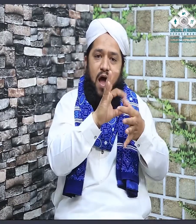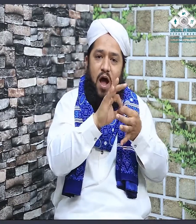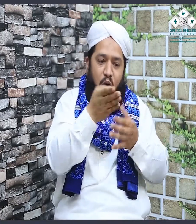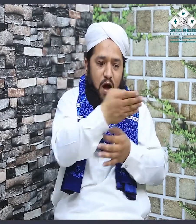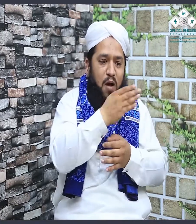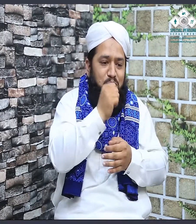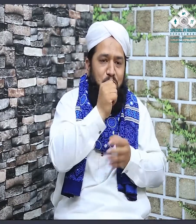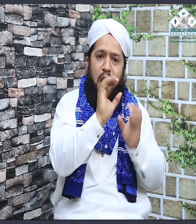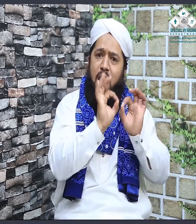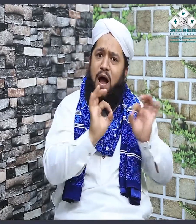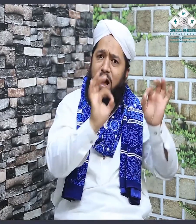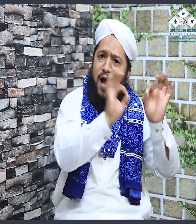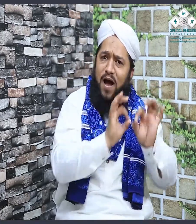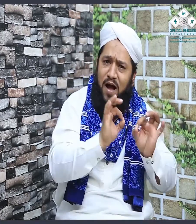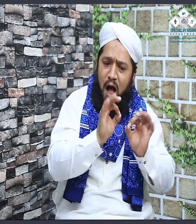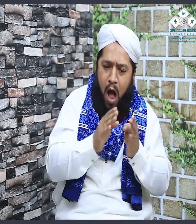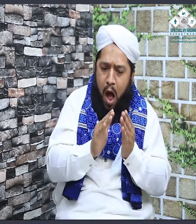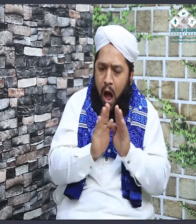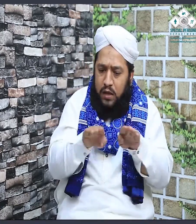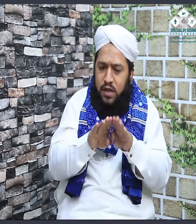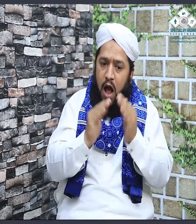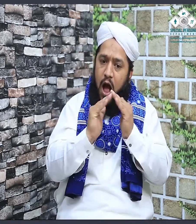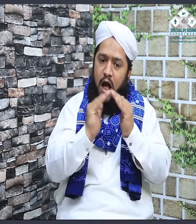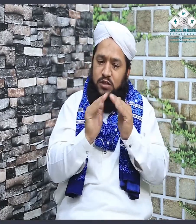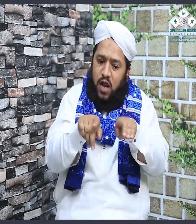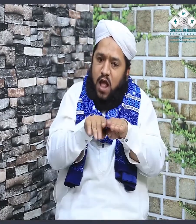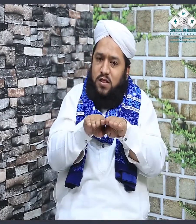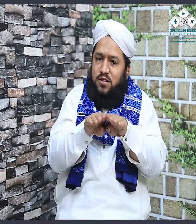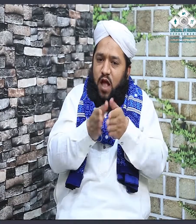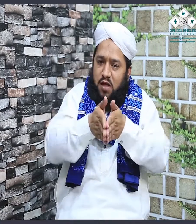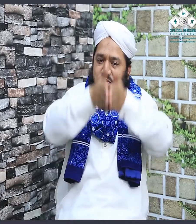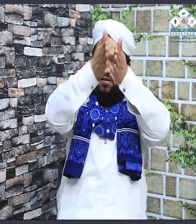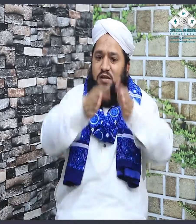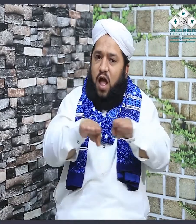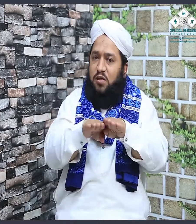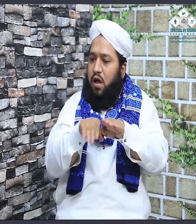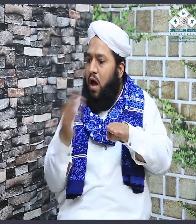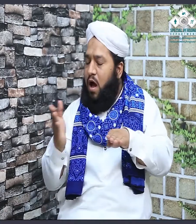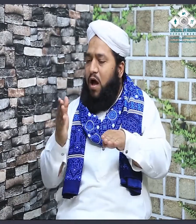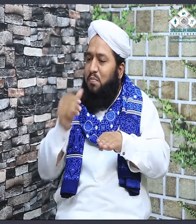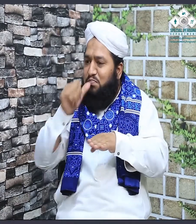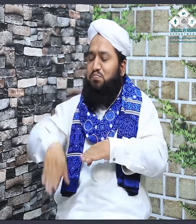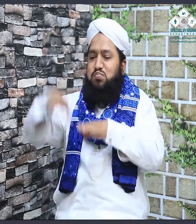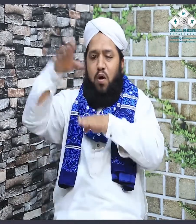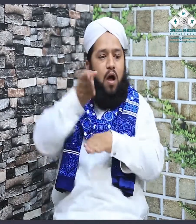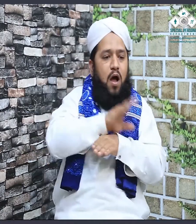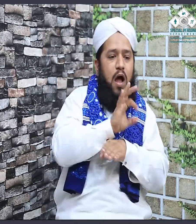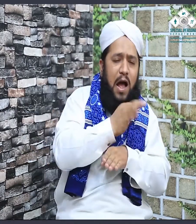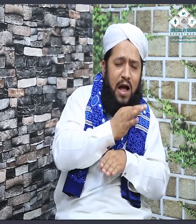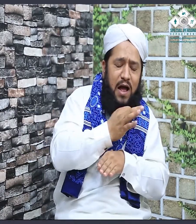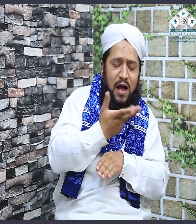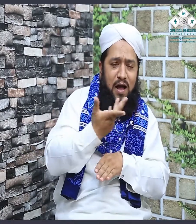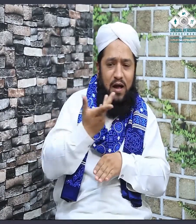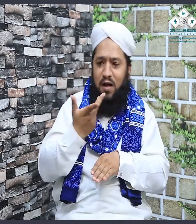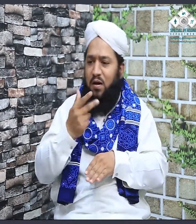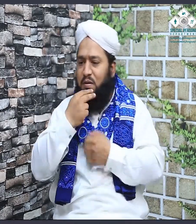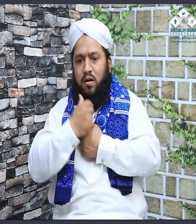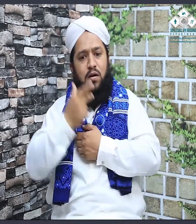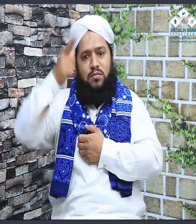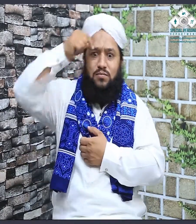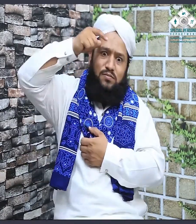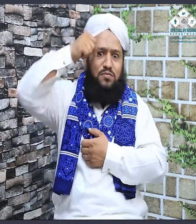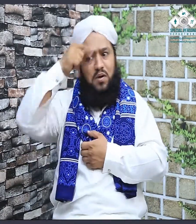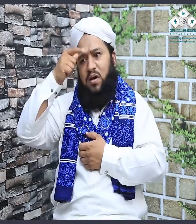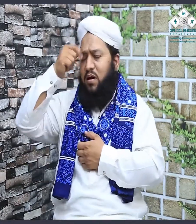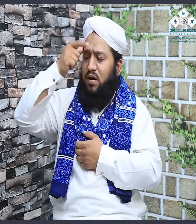تھا اور فرعونیوں کے گھر پانی سے بھرے ہوئے تھے. یہ عاجز آ گئے بہت زیادہ, جس کو آپ کہیں کہ اب ان کے پاس کوئی راستہ ہی نہیں تھا, تو